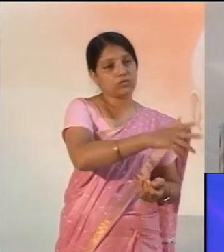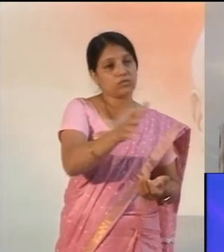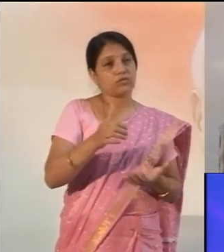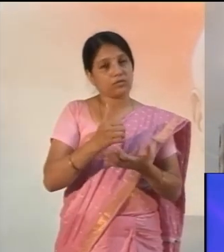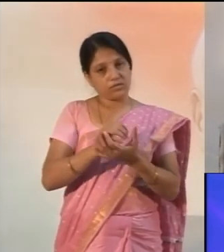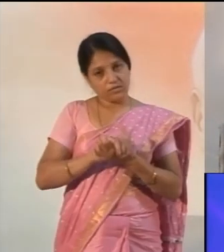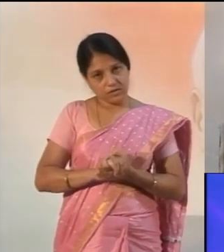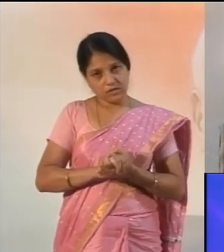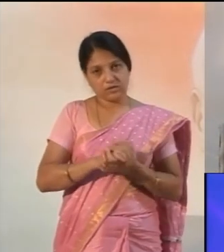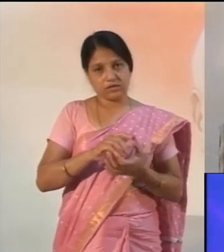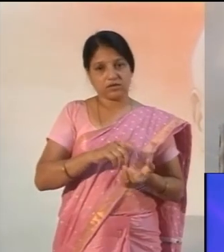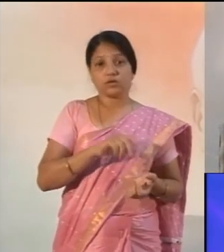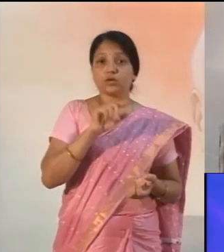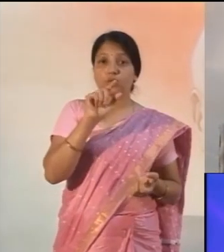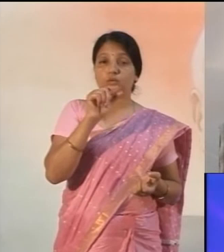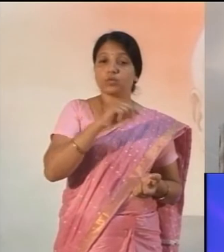तो उनका प्यार,